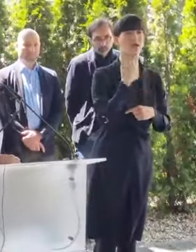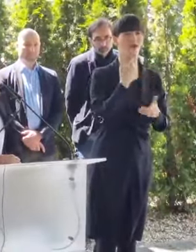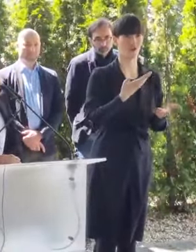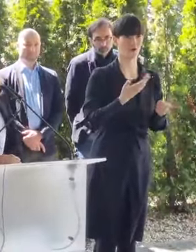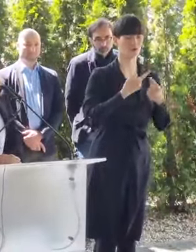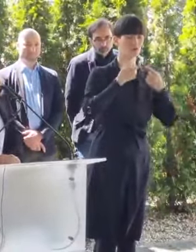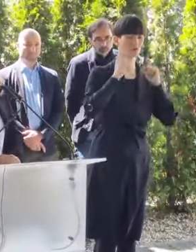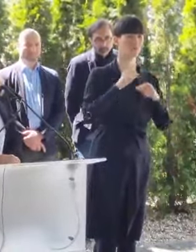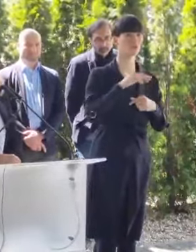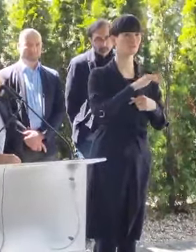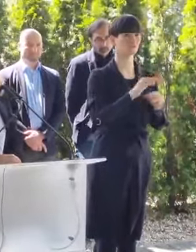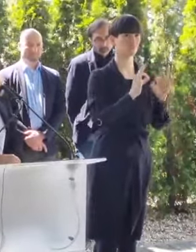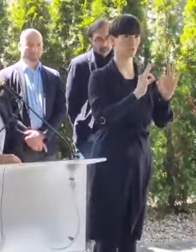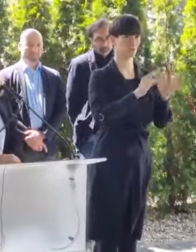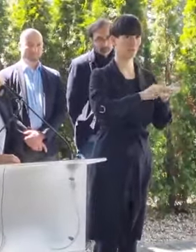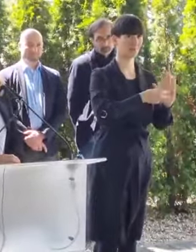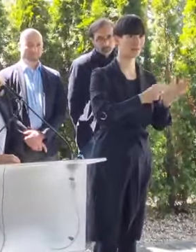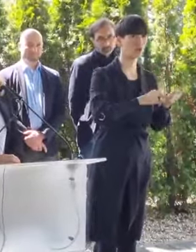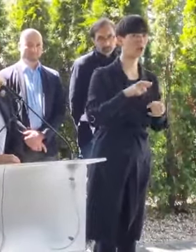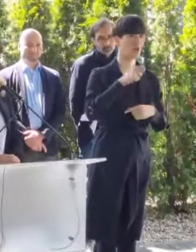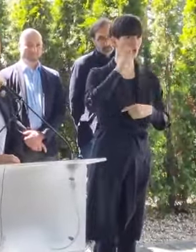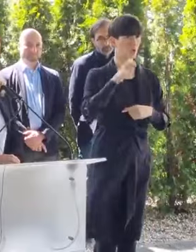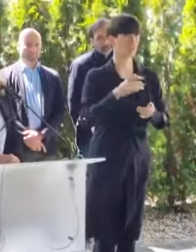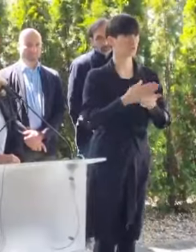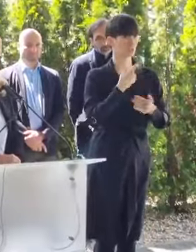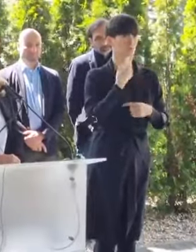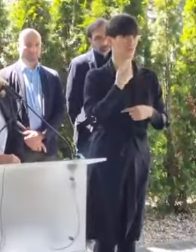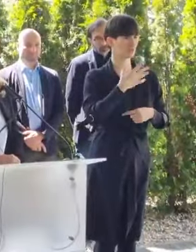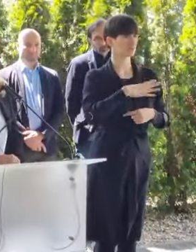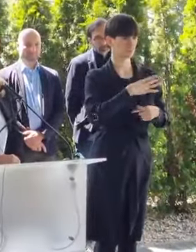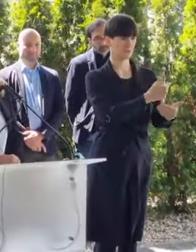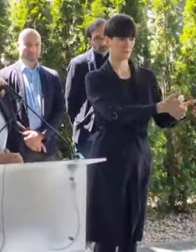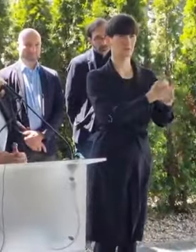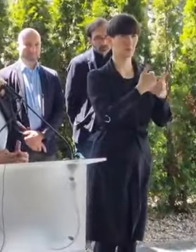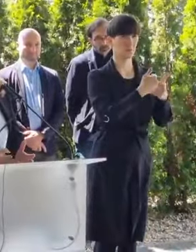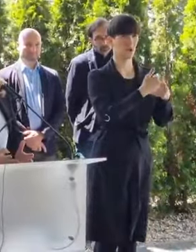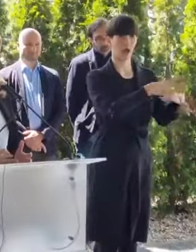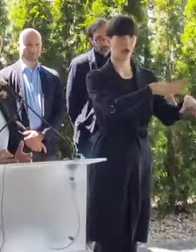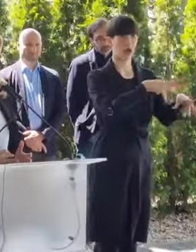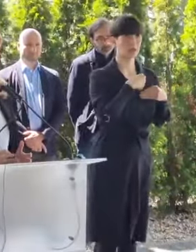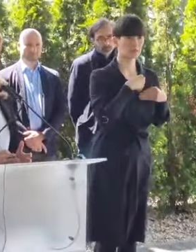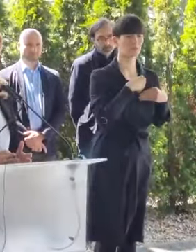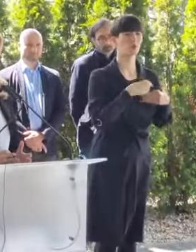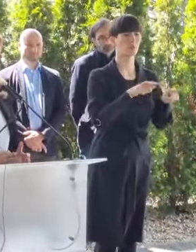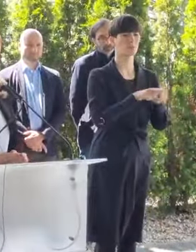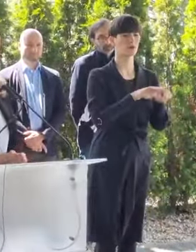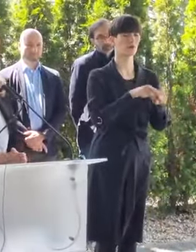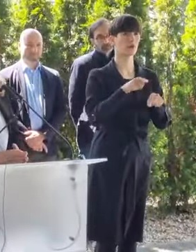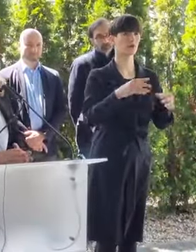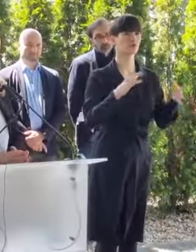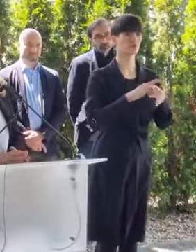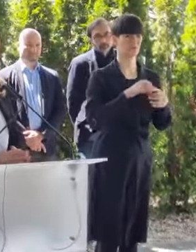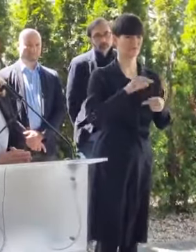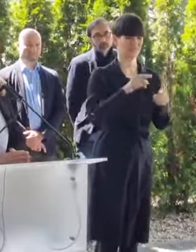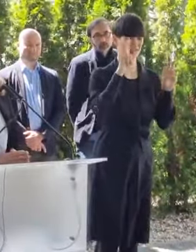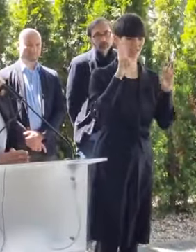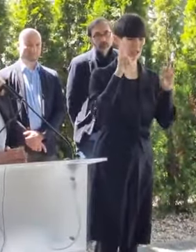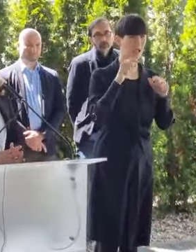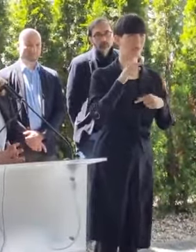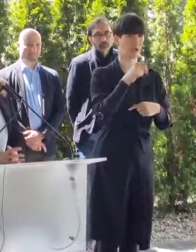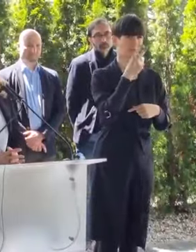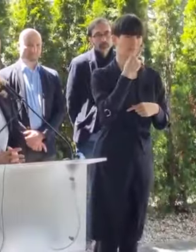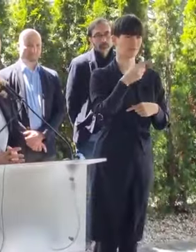Ukrajinci majú záujem o pomoc v tomto smere a dokonca ponúkajú aj isté ako keby biznis príležitosti v tejto oblasti, aby to bola spoločný